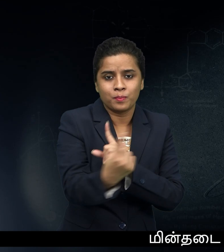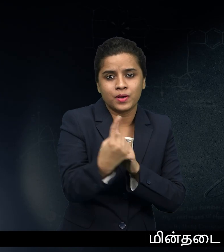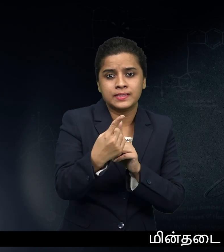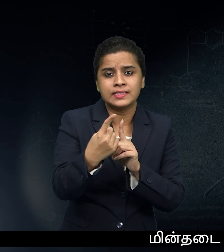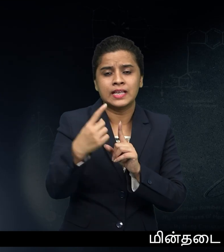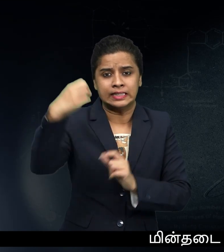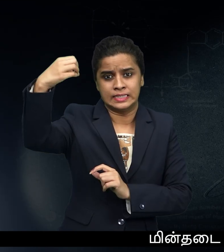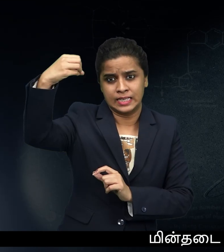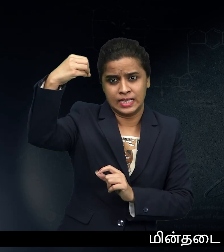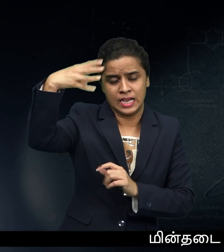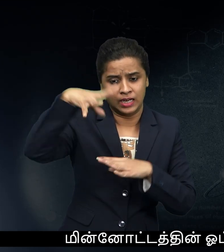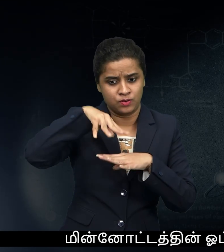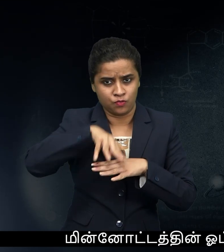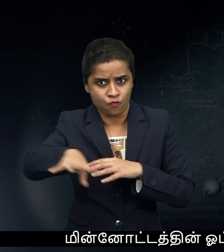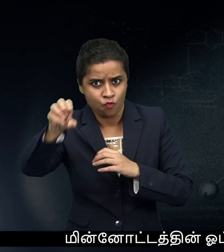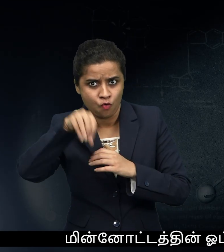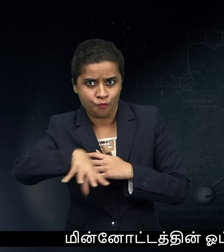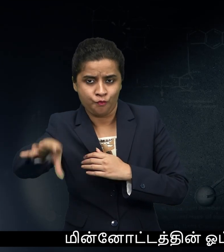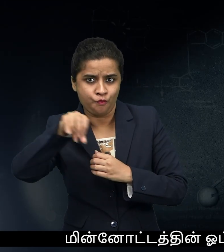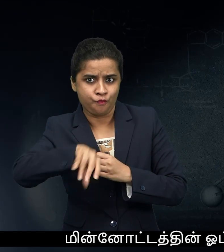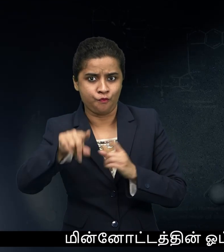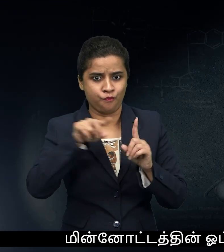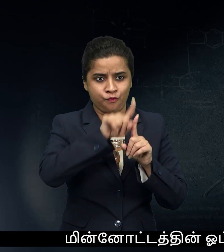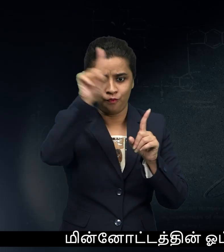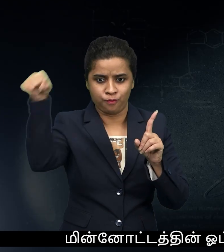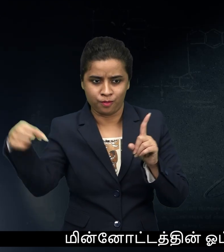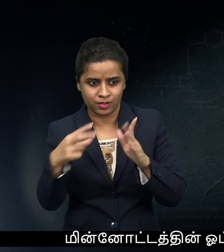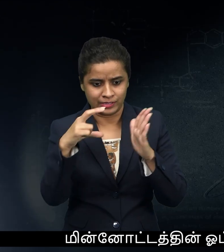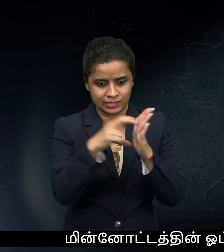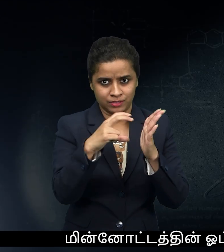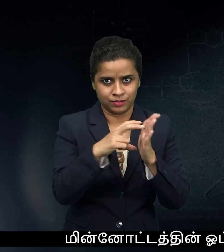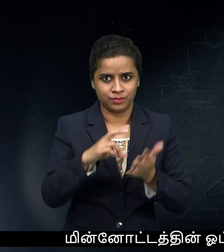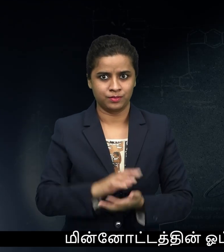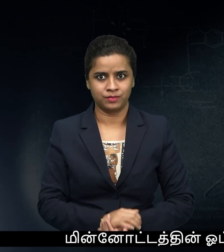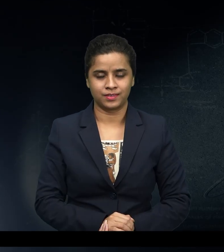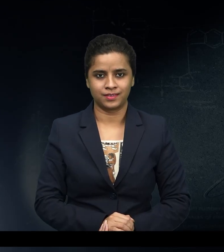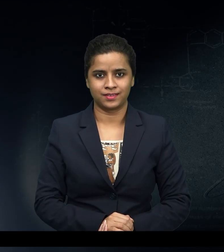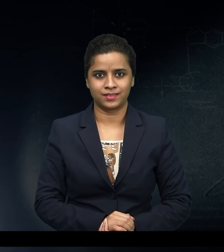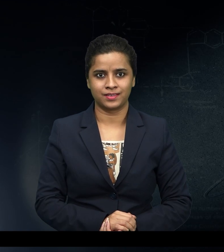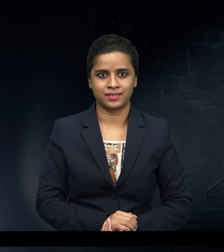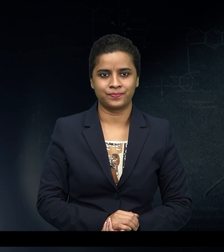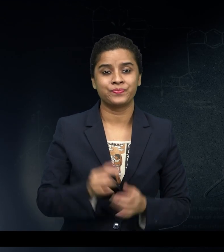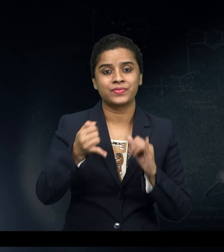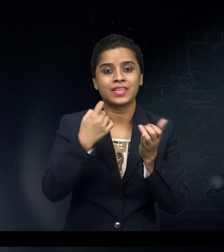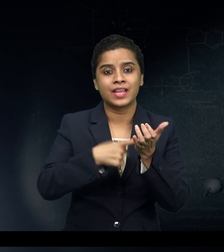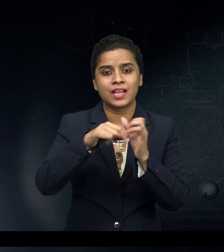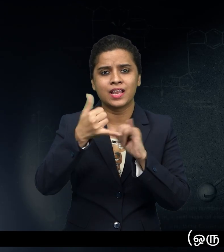அதாவது ஒரு சுற்றில் மின்னோட்ட ஓட்டத்திற்கு எதிரான எதிர்ப்பின் அளவீடு. மின்தடயம்,